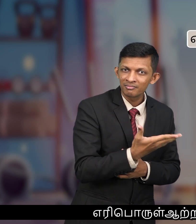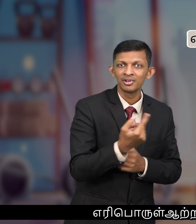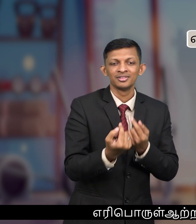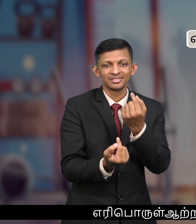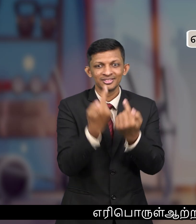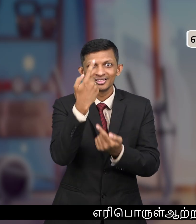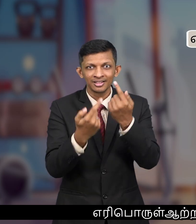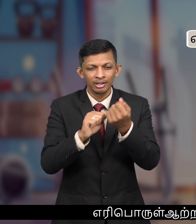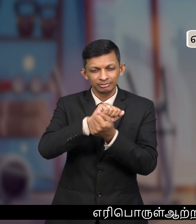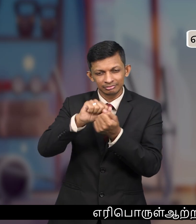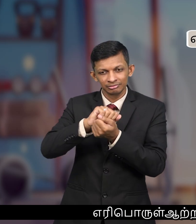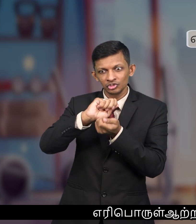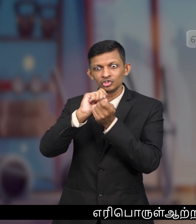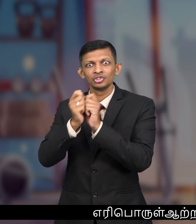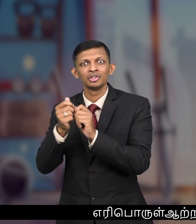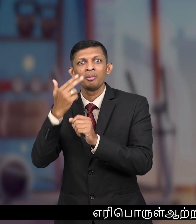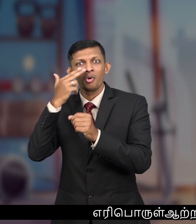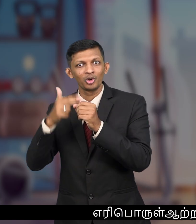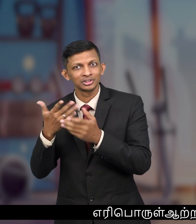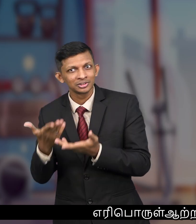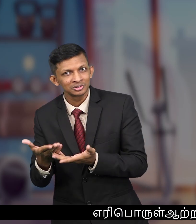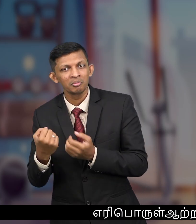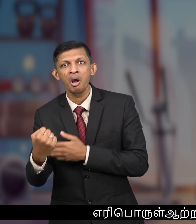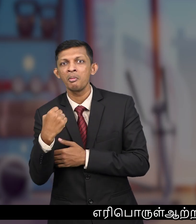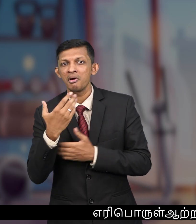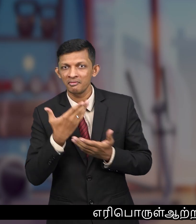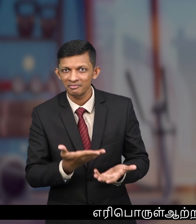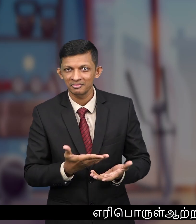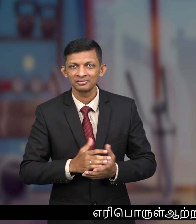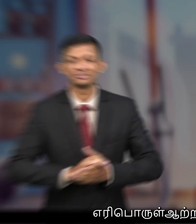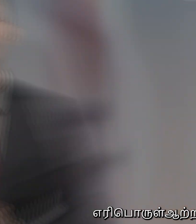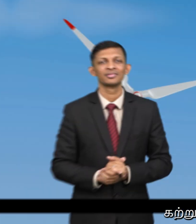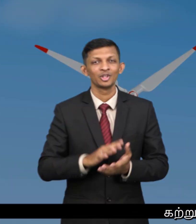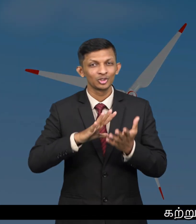எரிபொருள் ஆற்றல் மற்றும் உயிரிய ஆற்றல்.